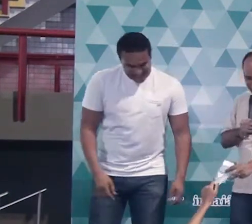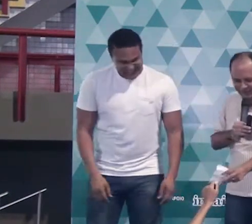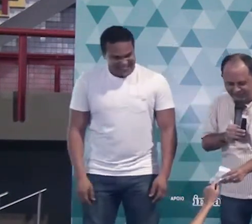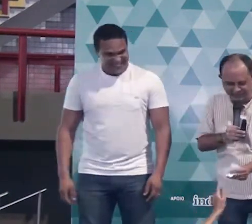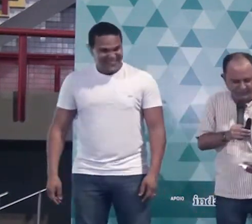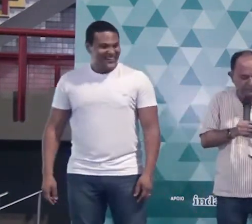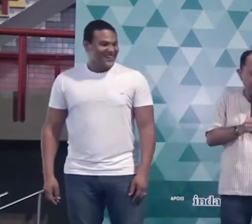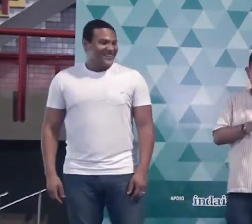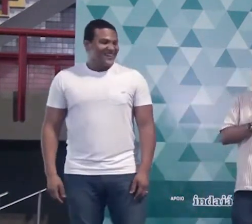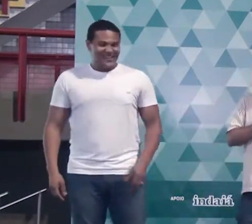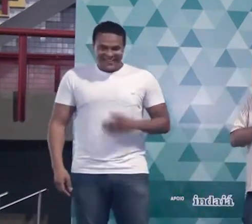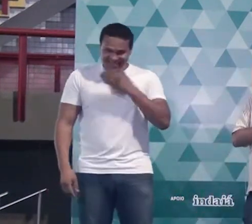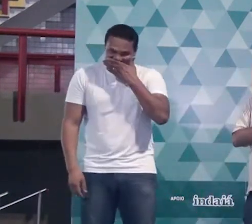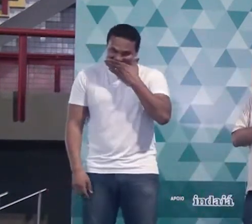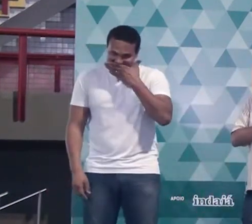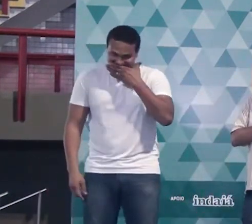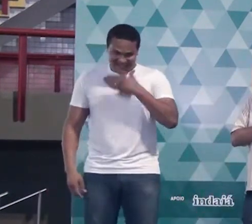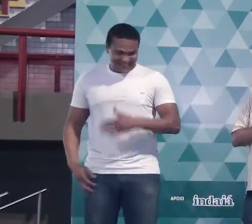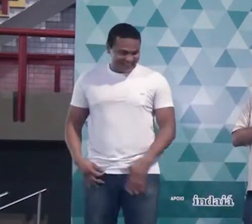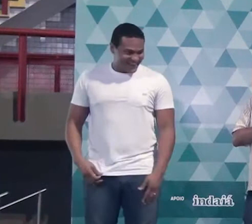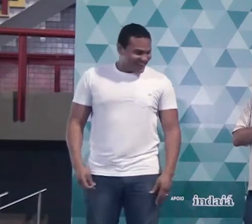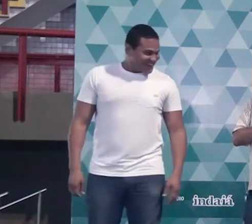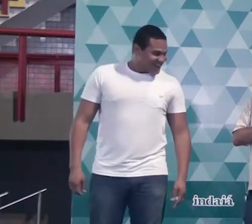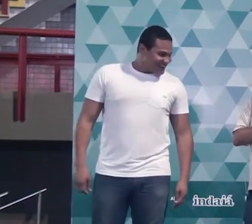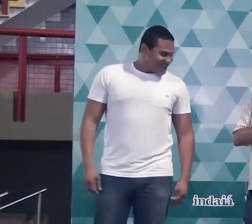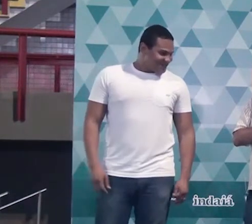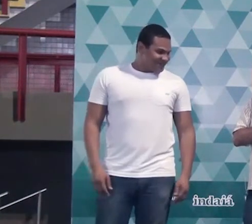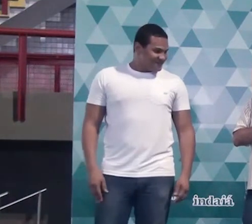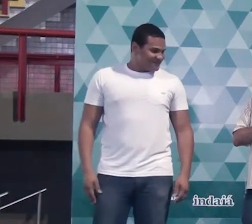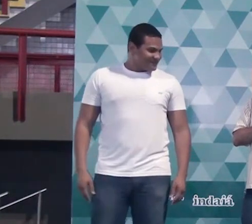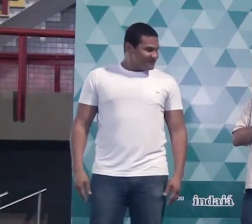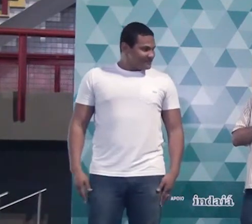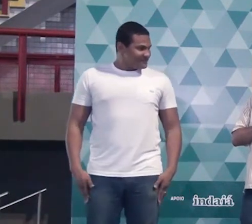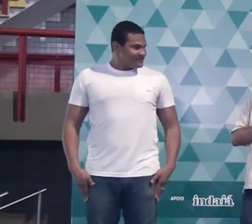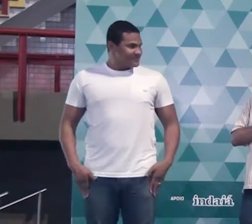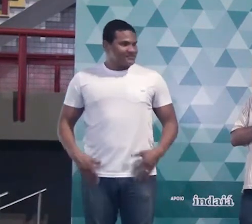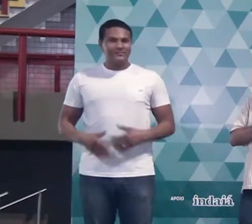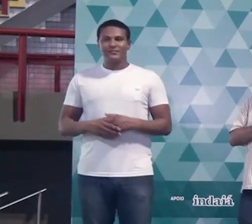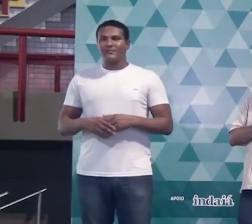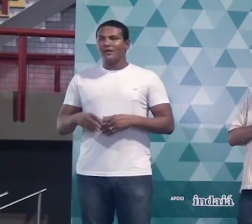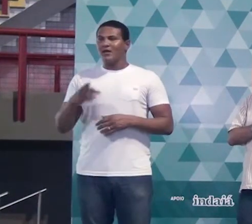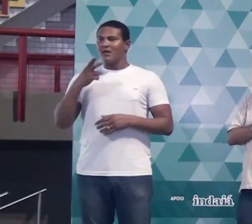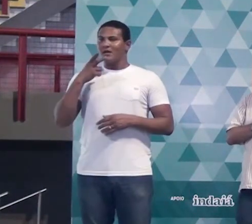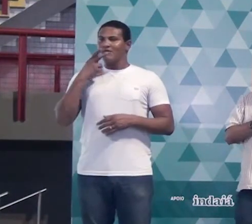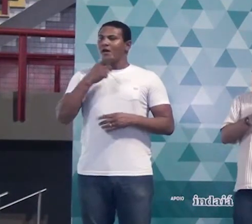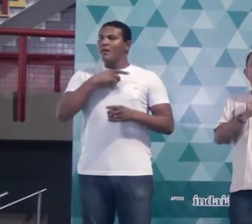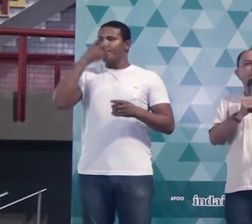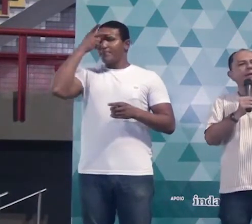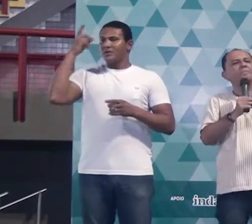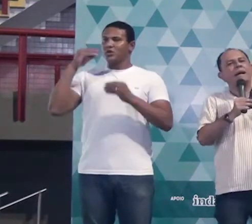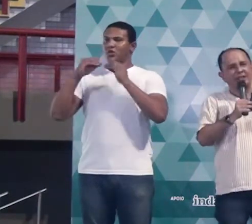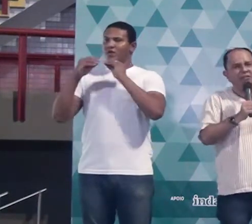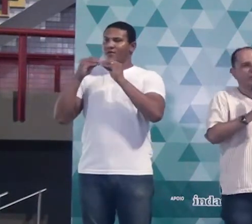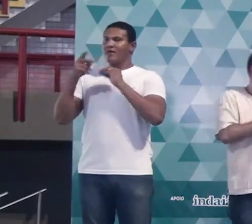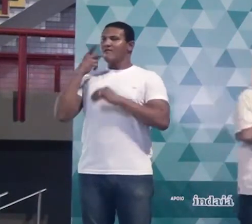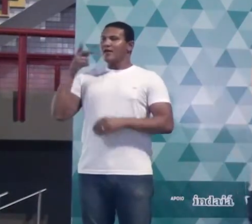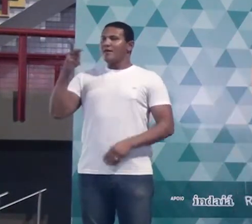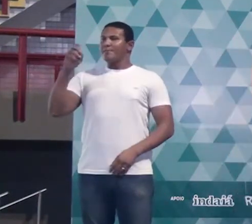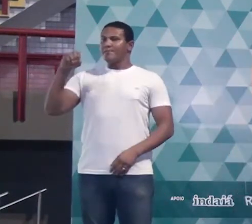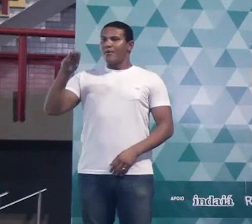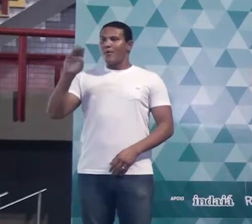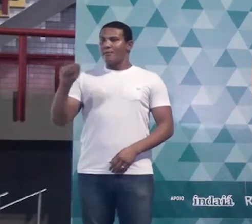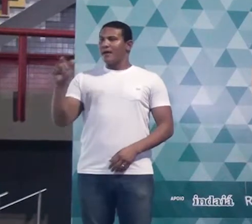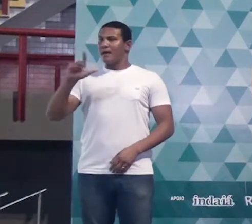das 20 horas, das 8. Das 20 horas, fala pombalesa. Meu filho, para de assistir